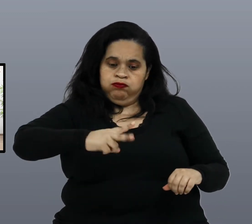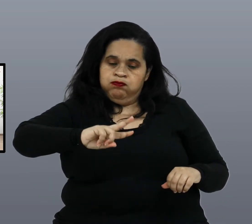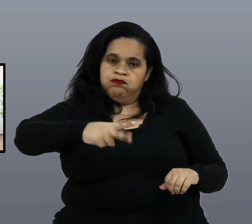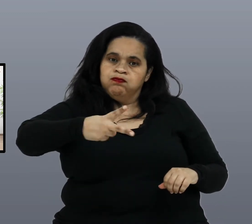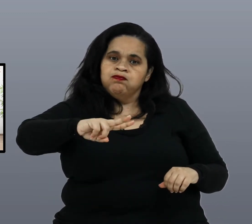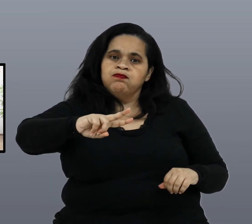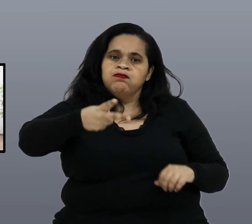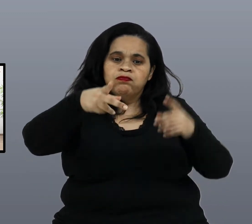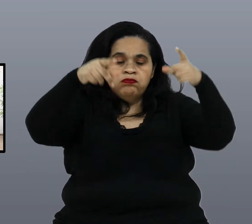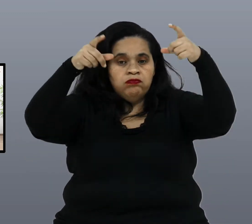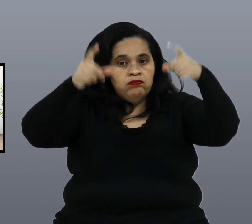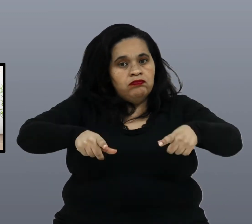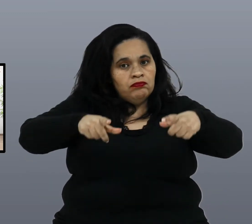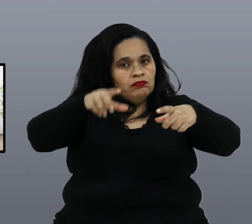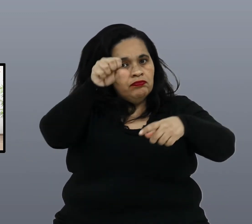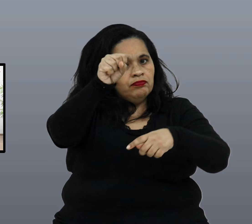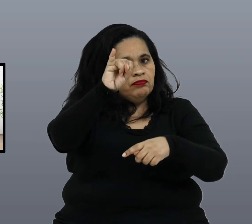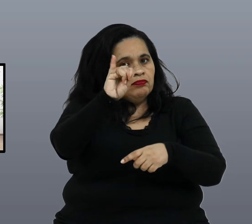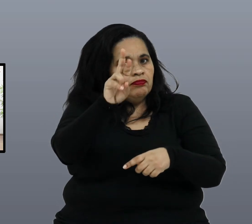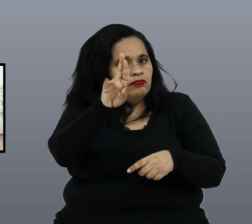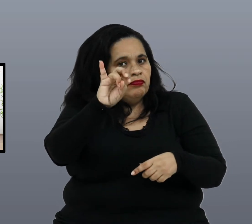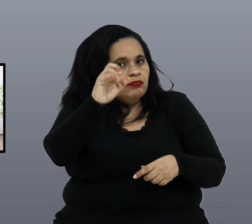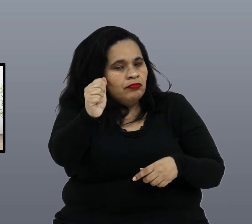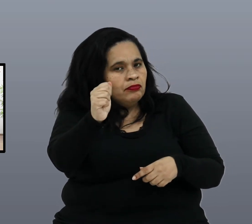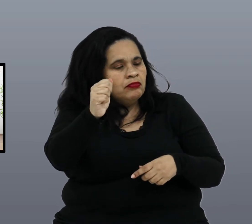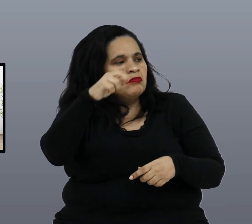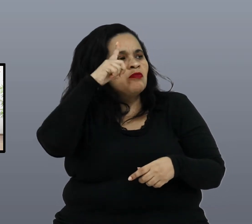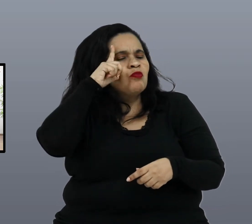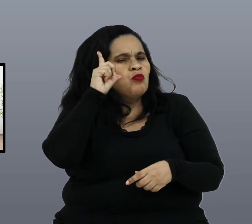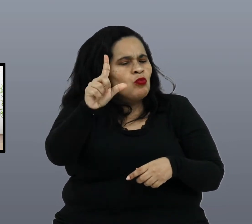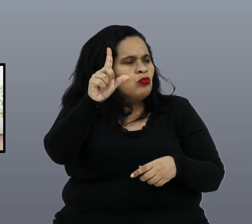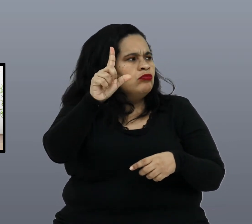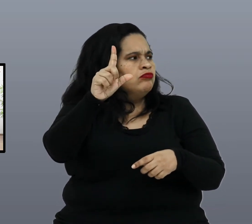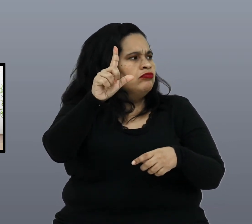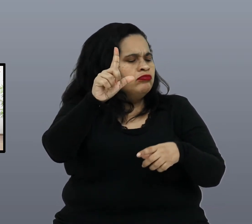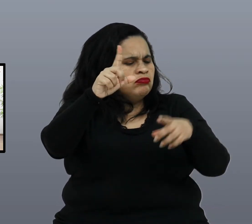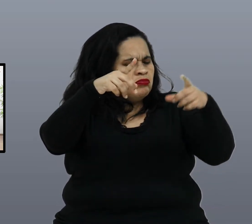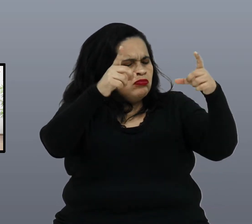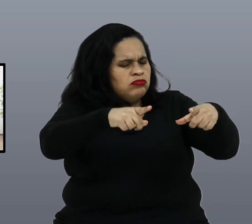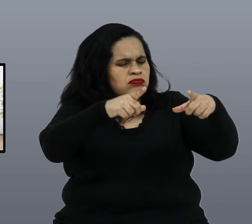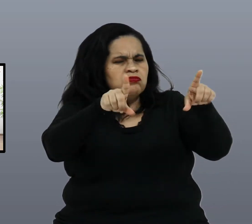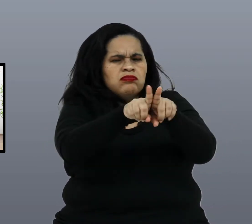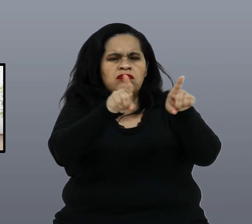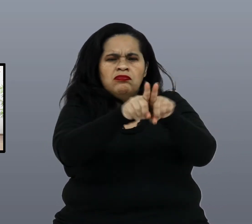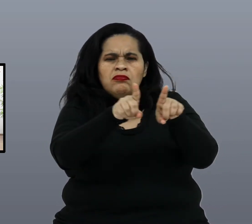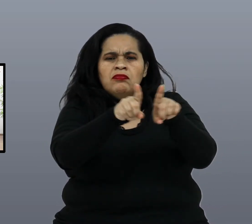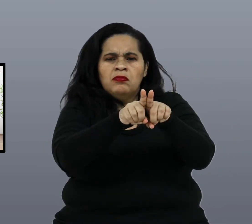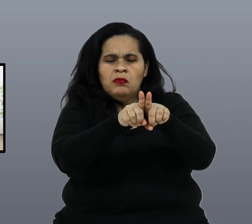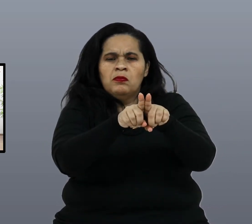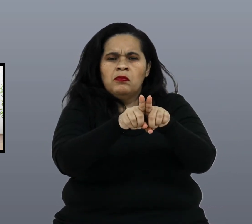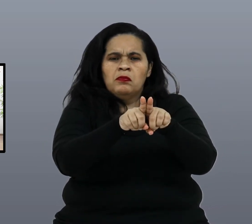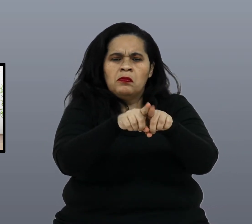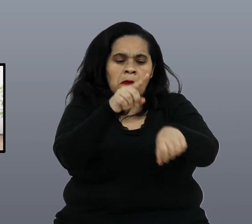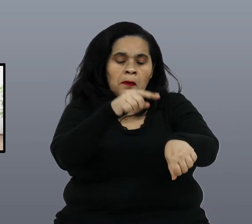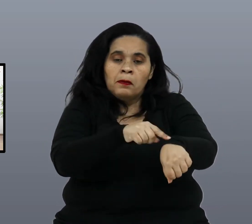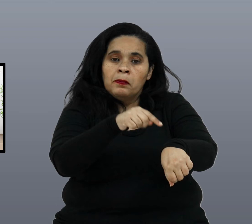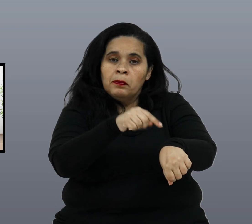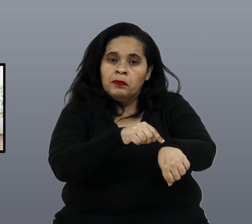Síria, desceu, lutou contra o Egito, conquistou a região lá de Canaã, e ali, por um tempo,